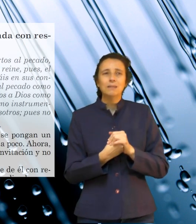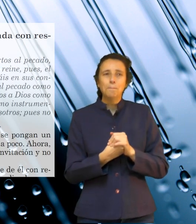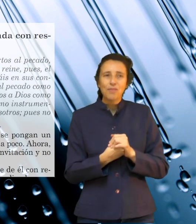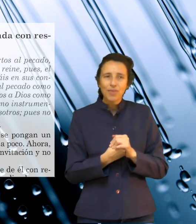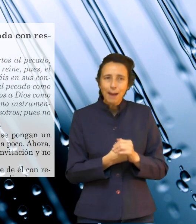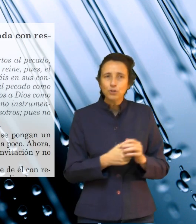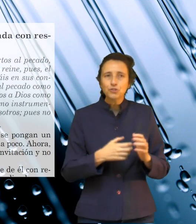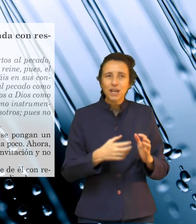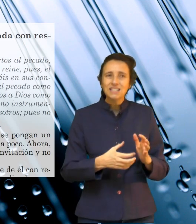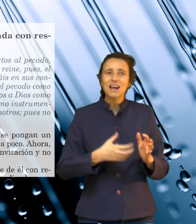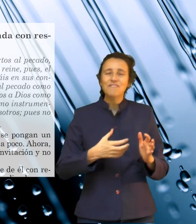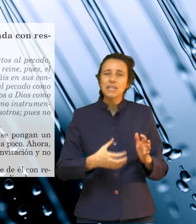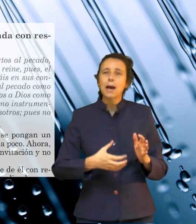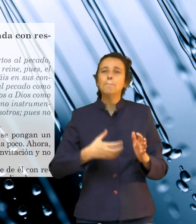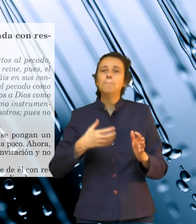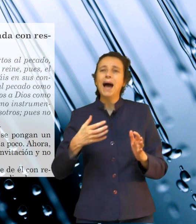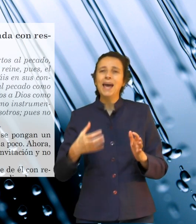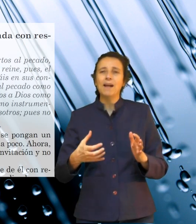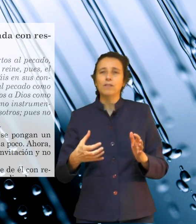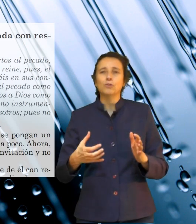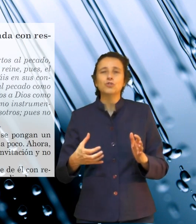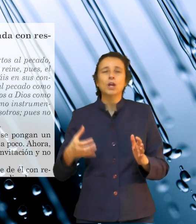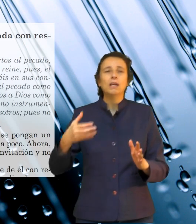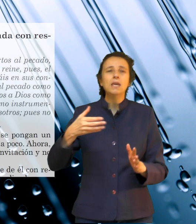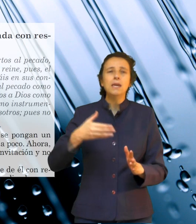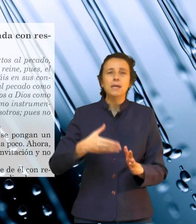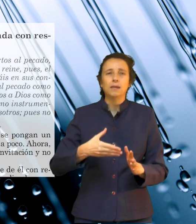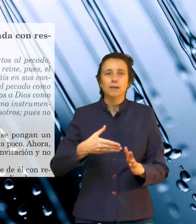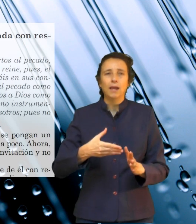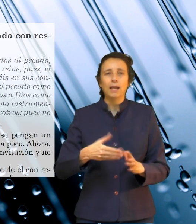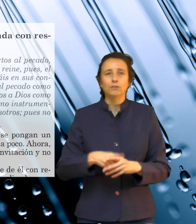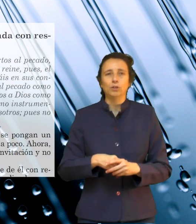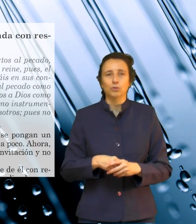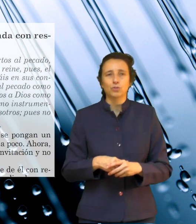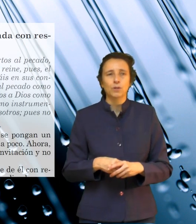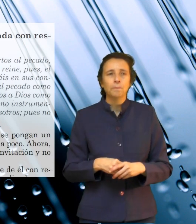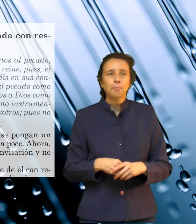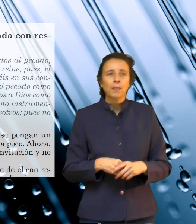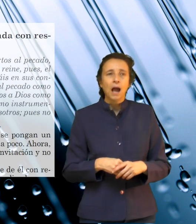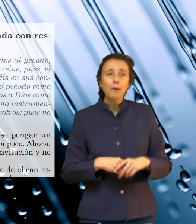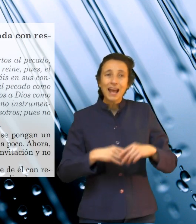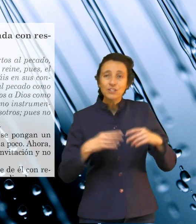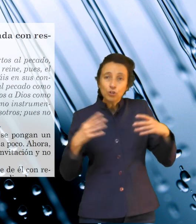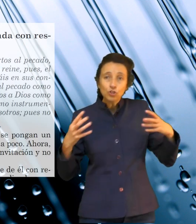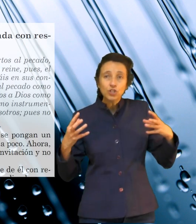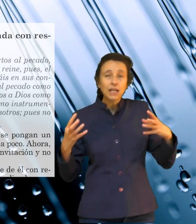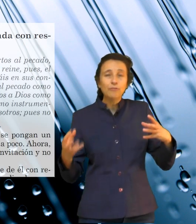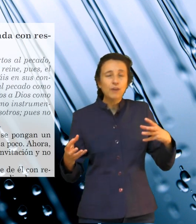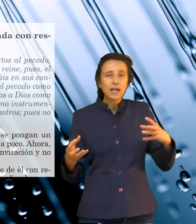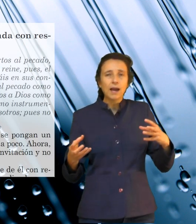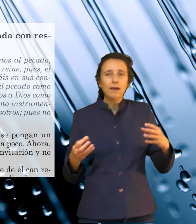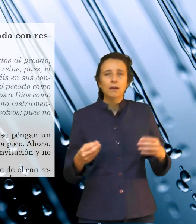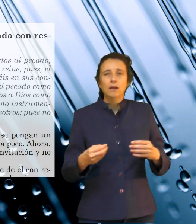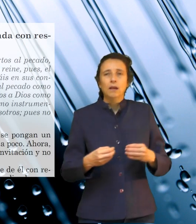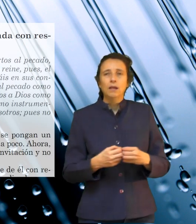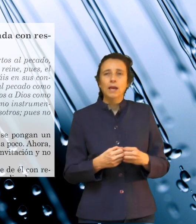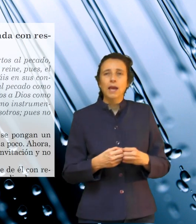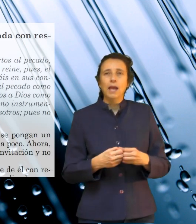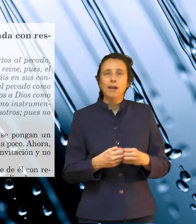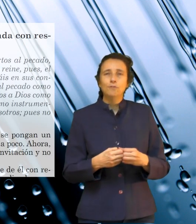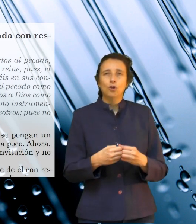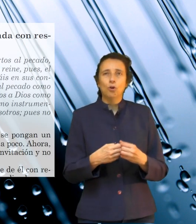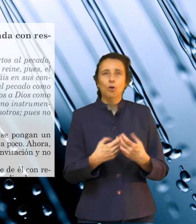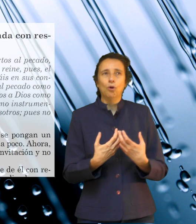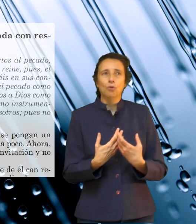correcto, empezamos esa vida para Dios y en Dios. Ahora, eso no significa